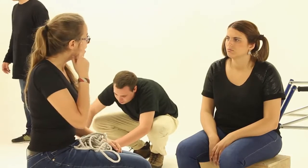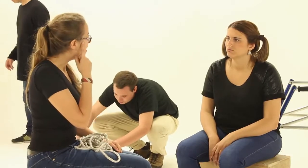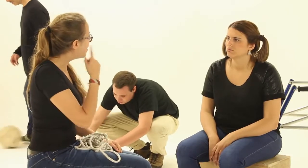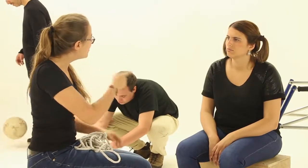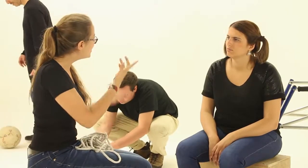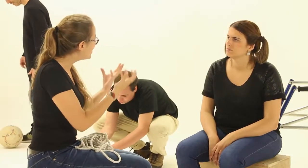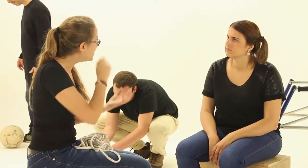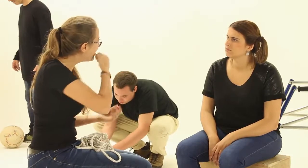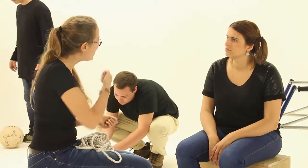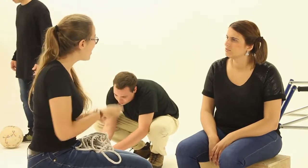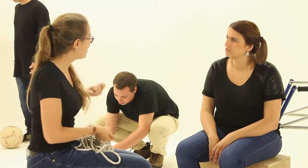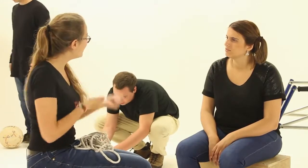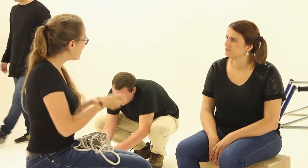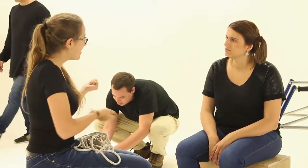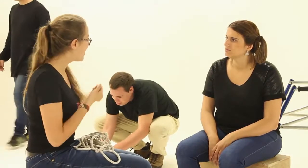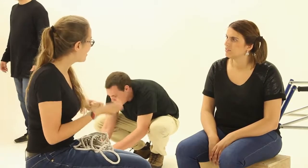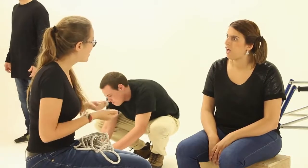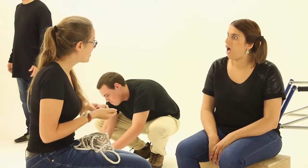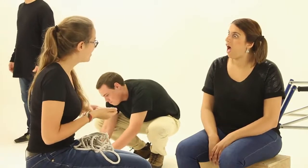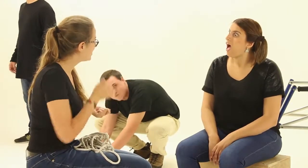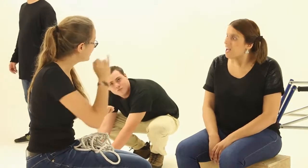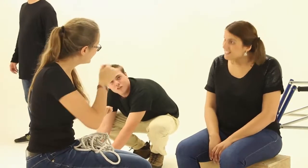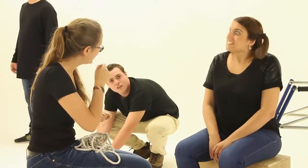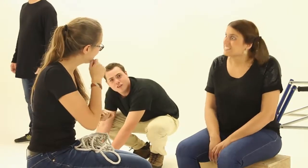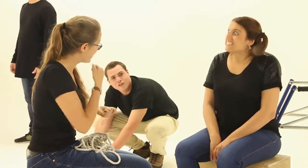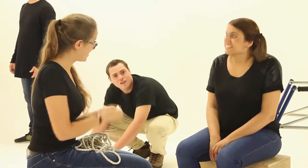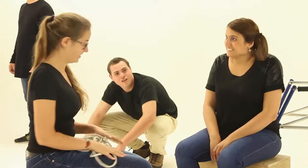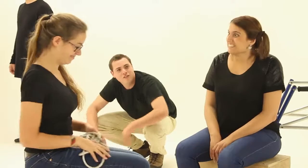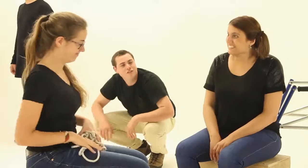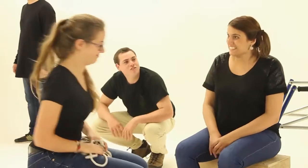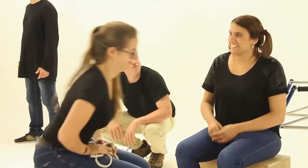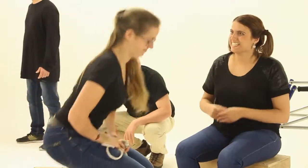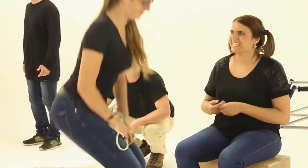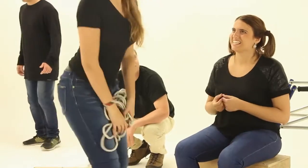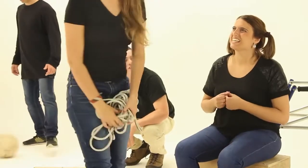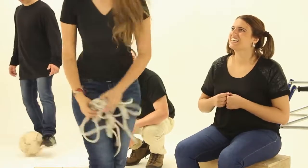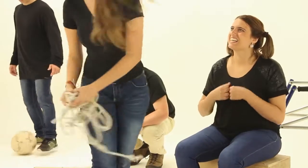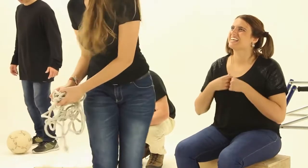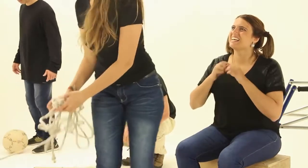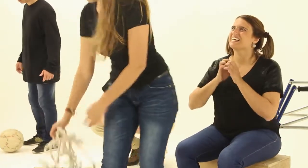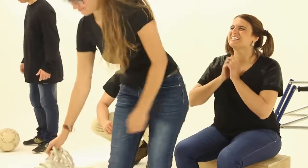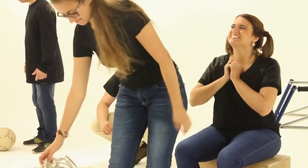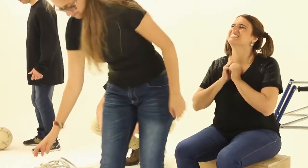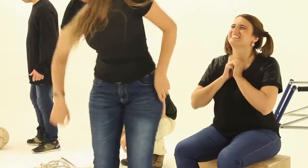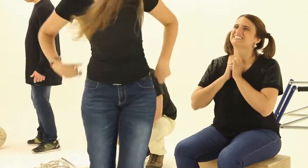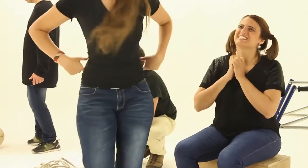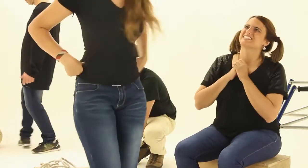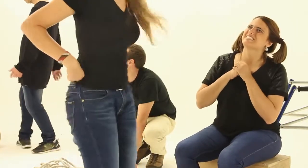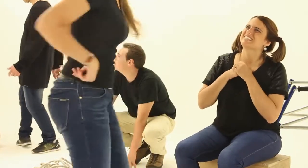Ah, tengo una idea. ¿Te gustaría aprender a bailar? ¿Que te enseñe a bailar? Ay, sí, me encantaría, sí. ¡Qué bueno!